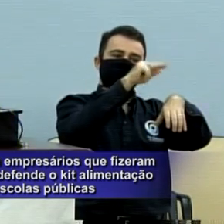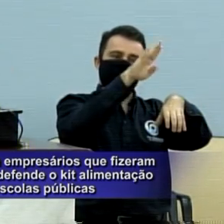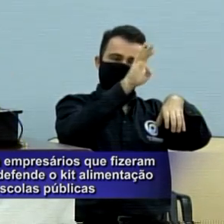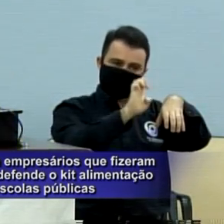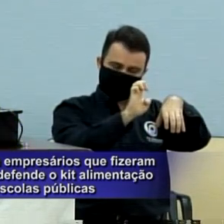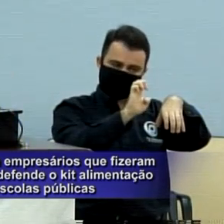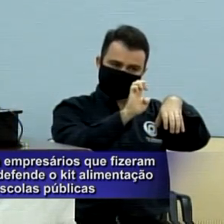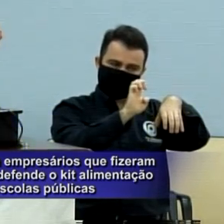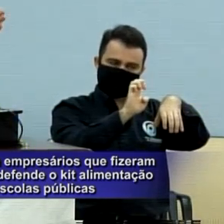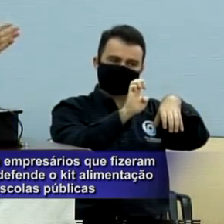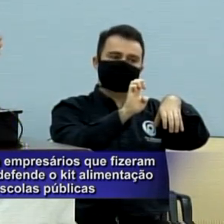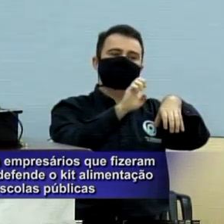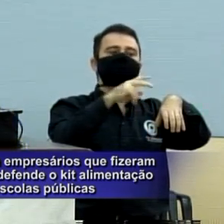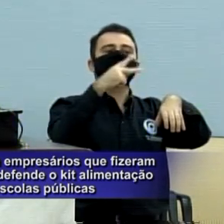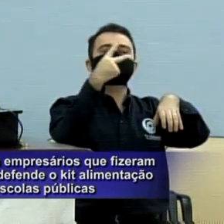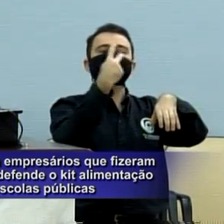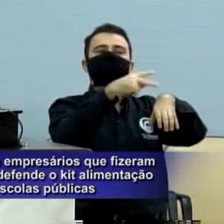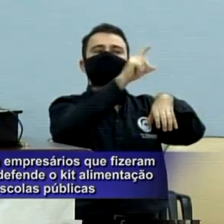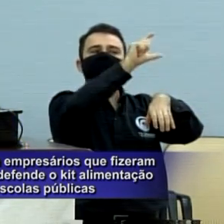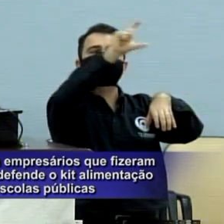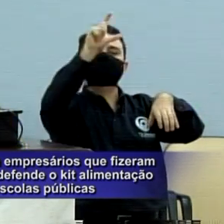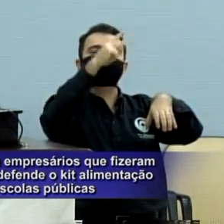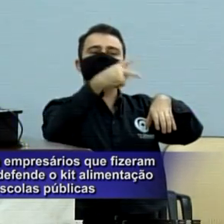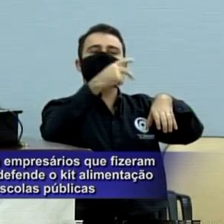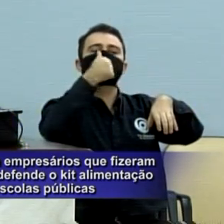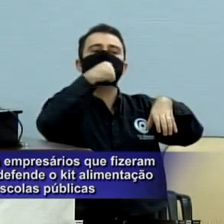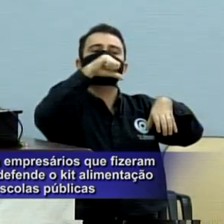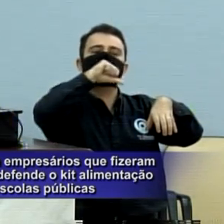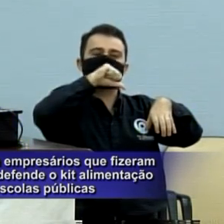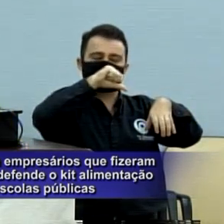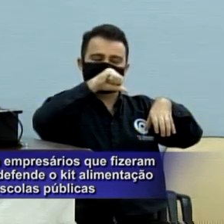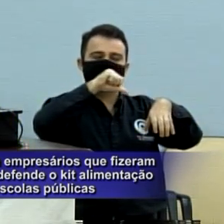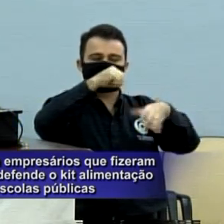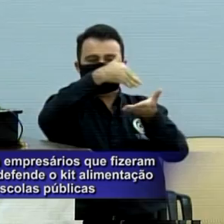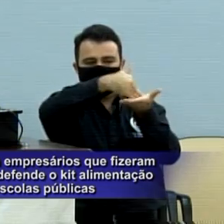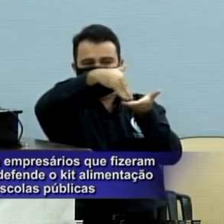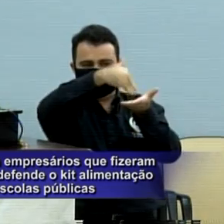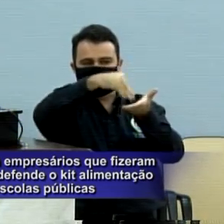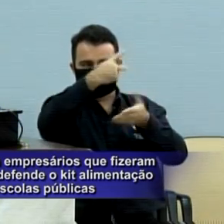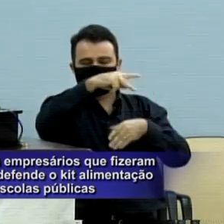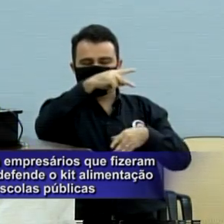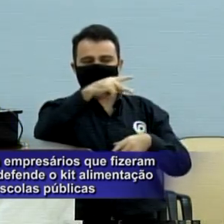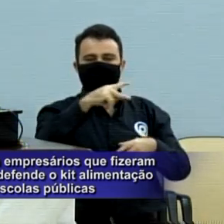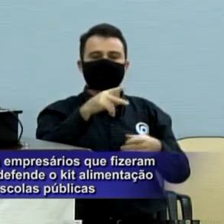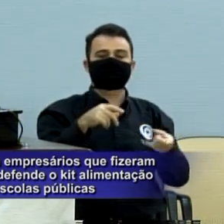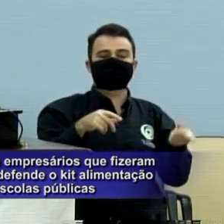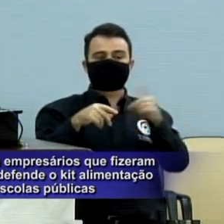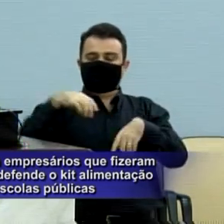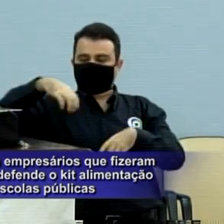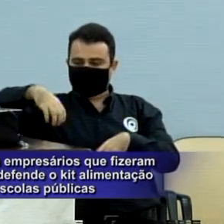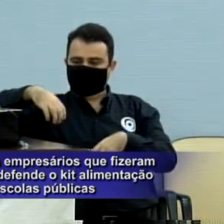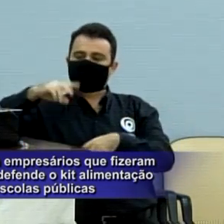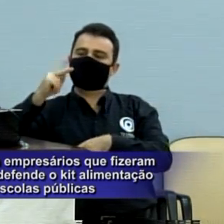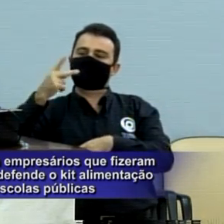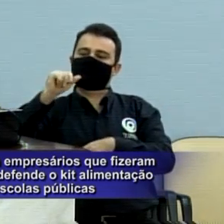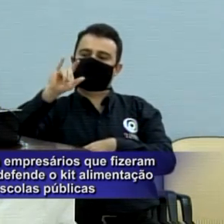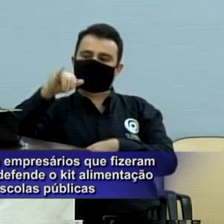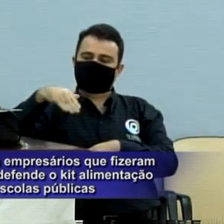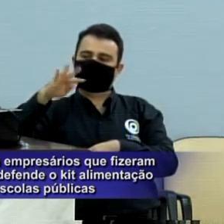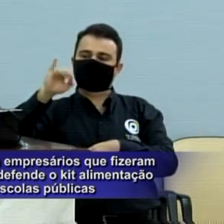querido secretário de Planejamento, já falecida, e a escola Linha TIC, para fazer frente